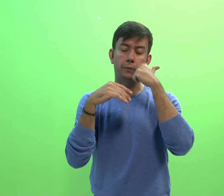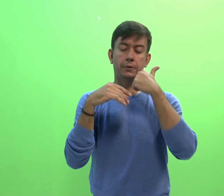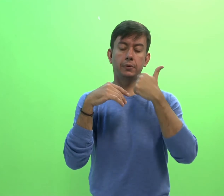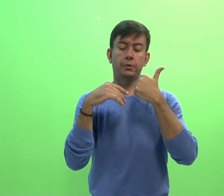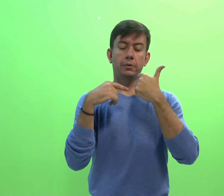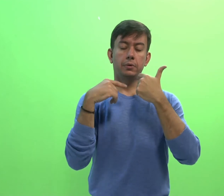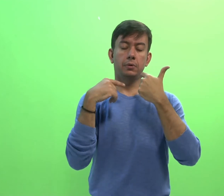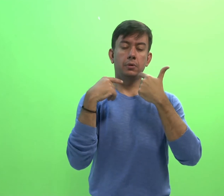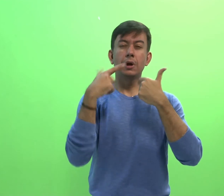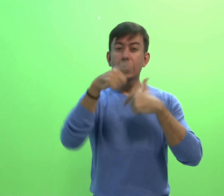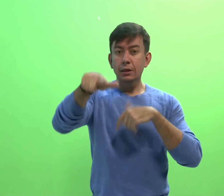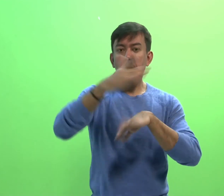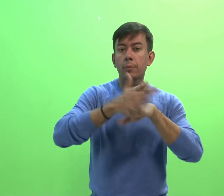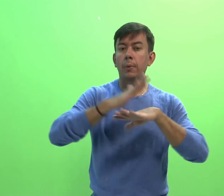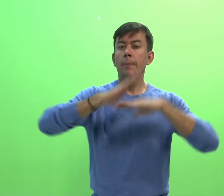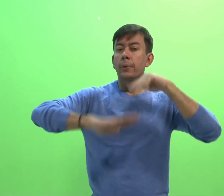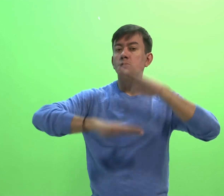E vocês também poderão praticar.